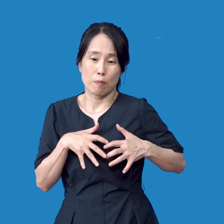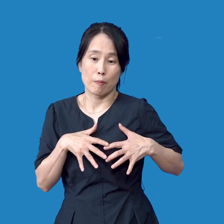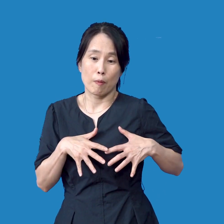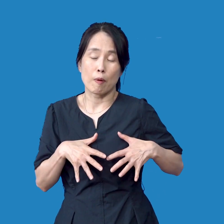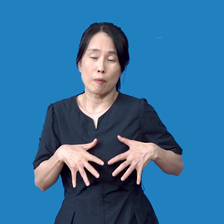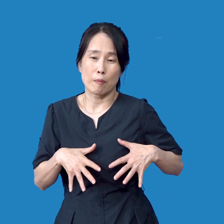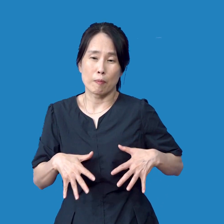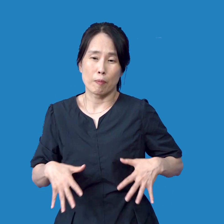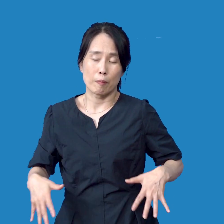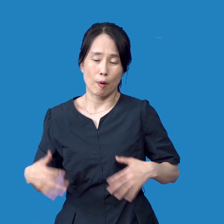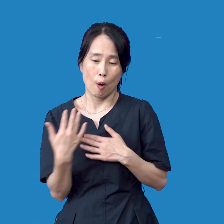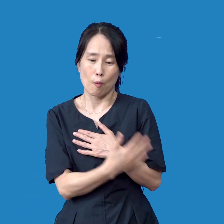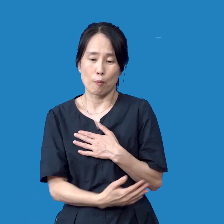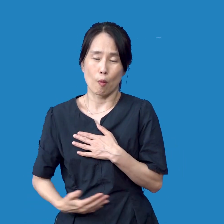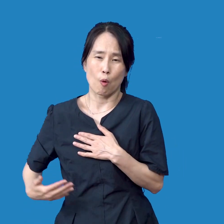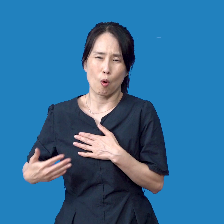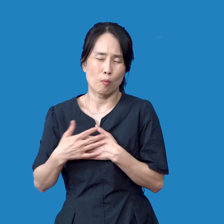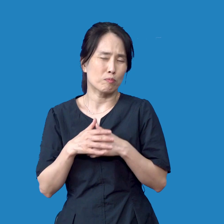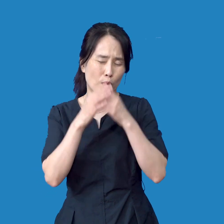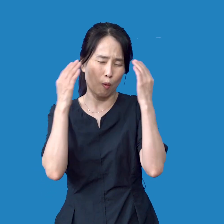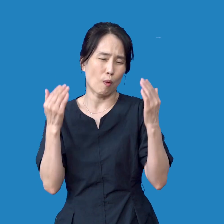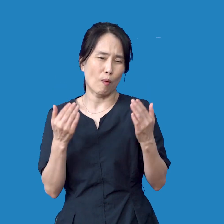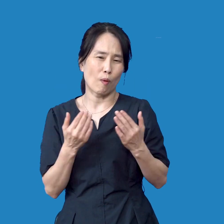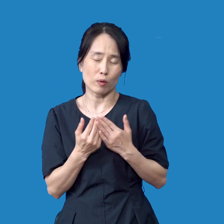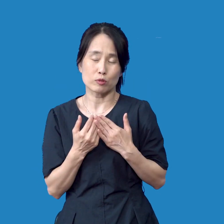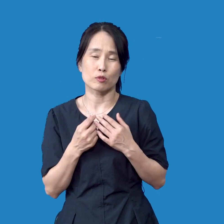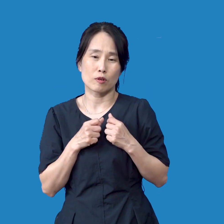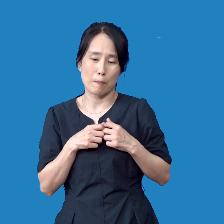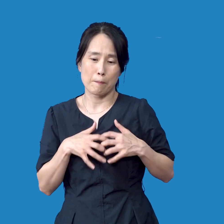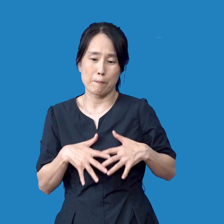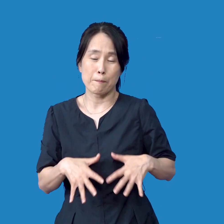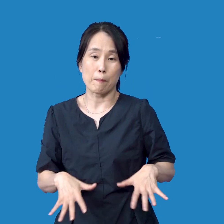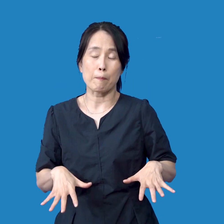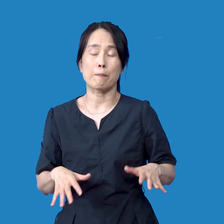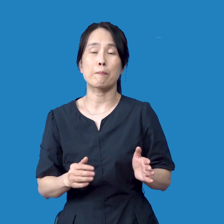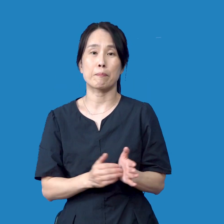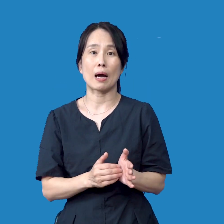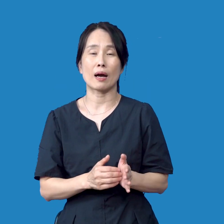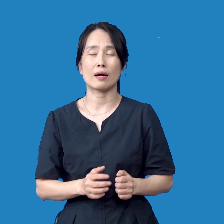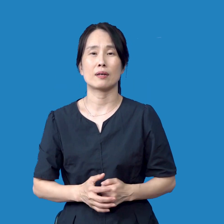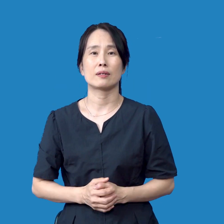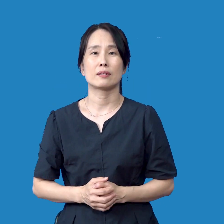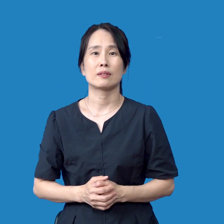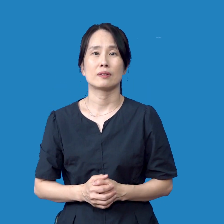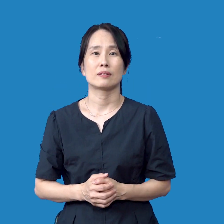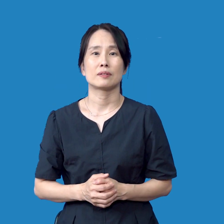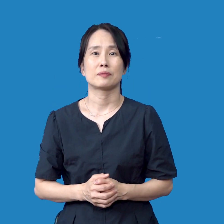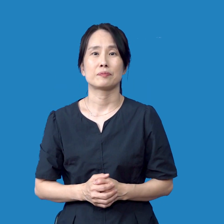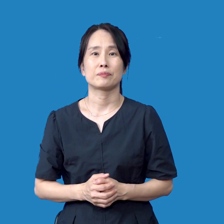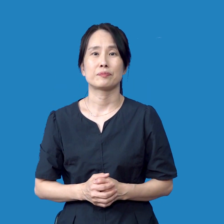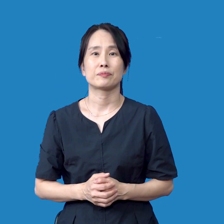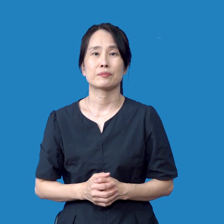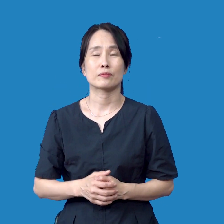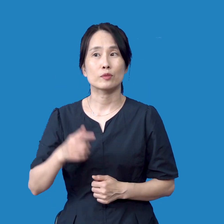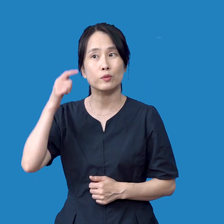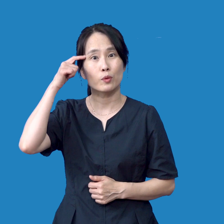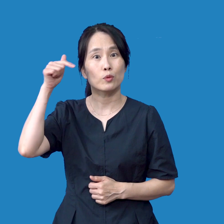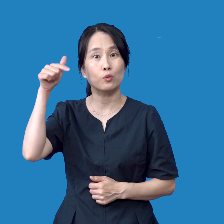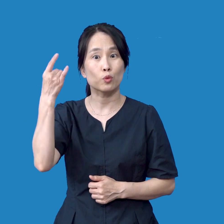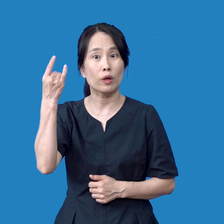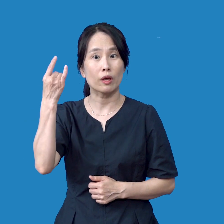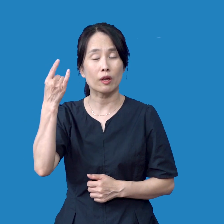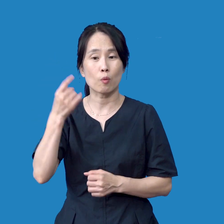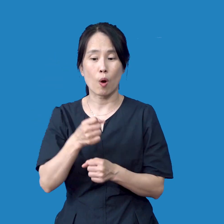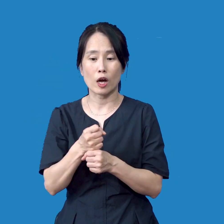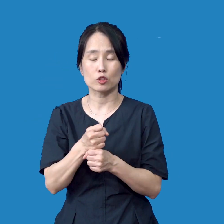타고 온몸 구석구석 모든 지체로 흘러들어갑니다. 뇌와